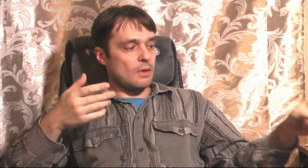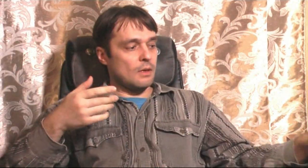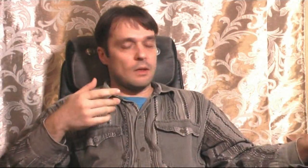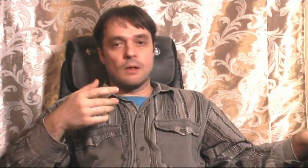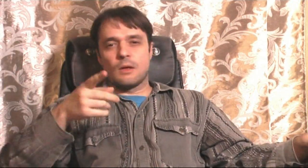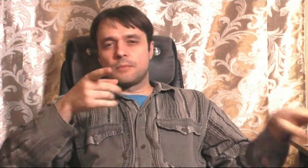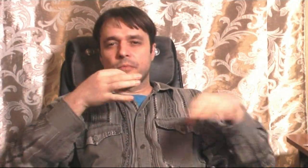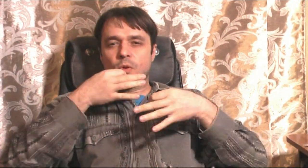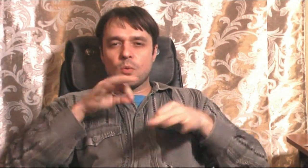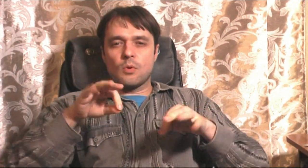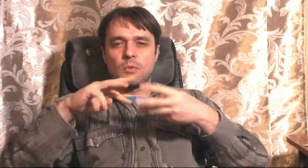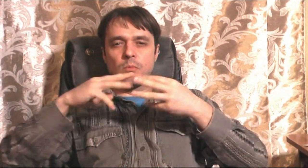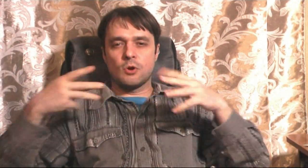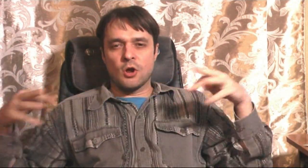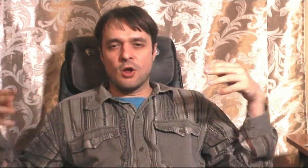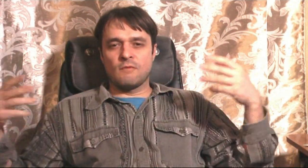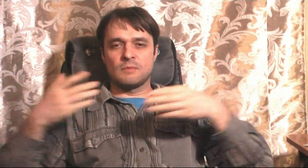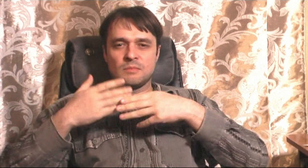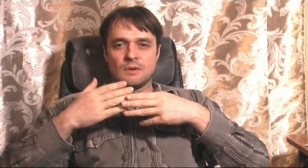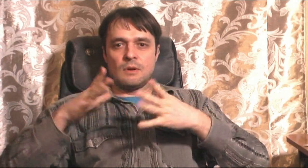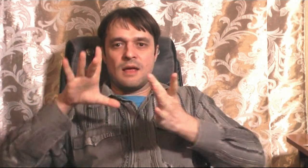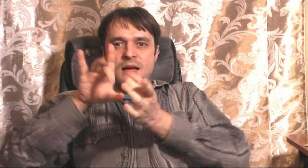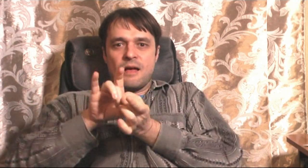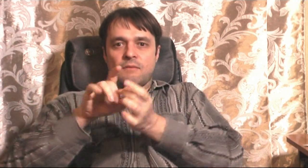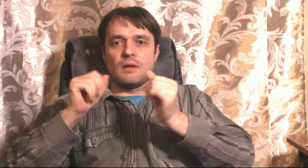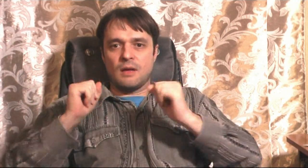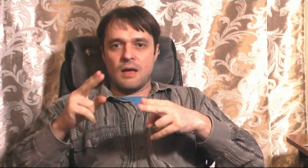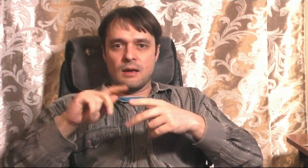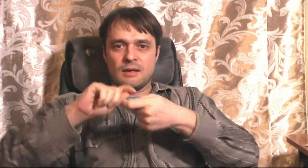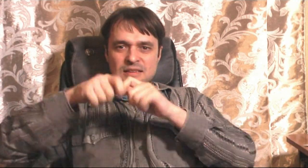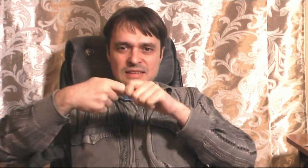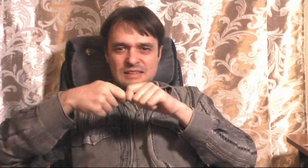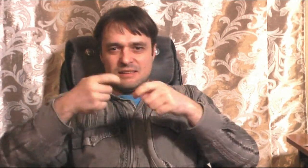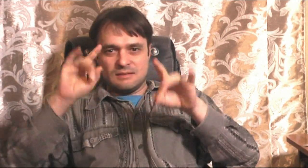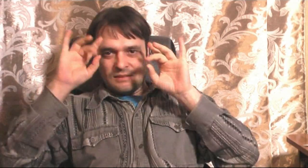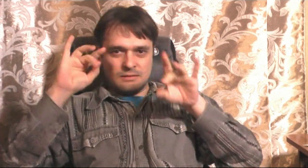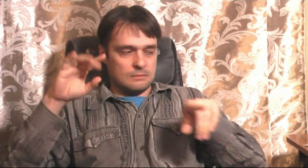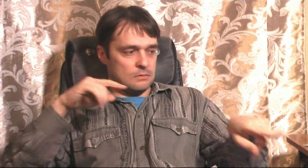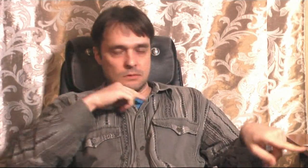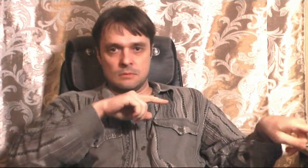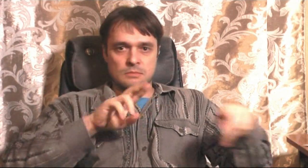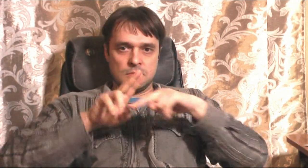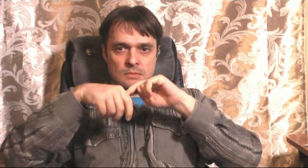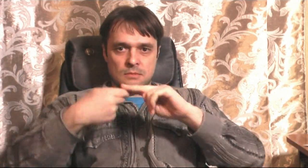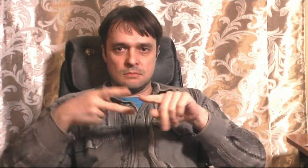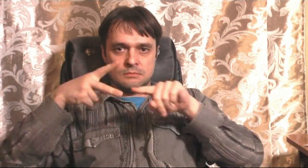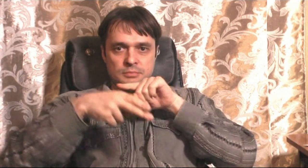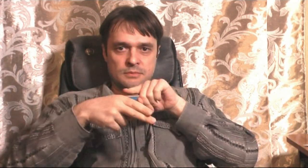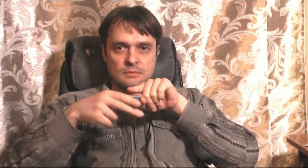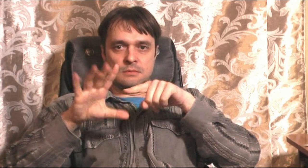Интерьерные эпизоды снимались в знаменитых петербургских дворцах, а часть натурных сцен удалось снять на естественном льду